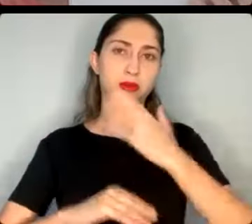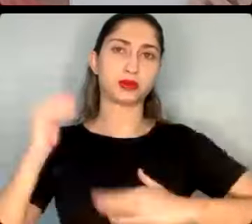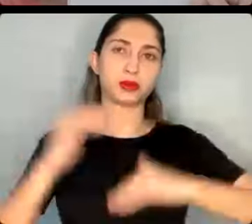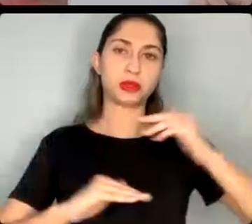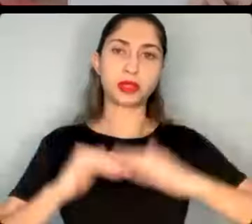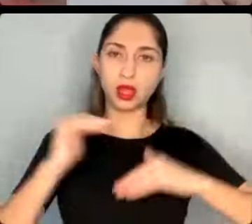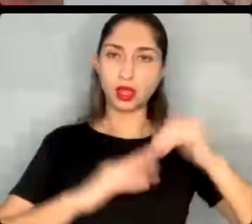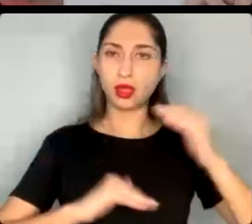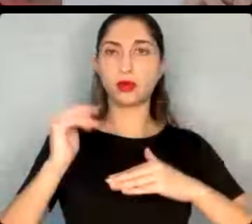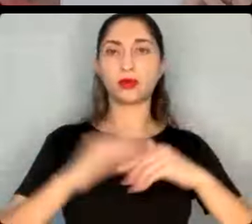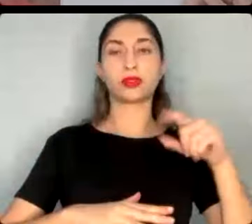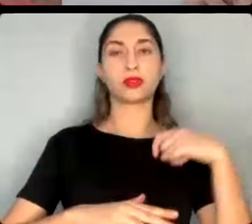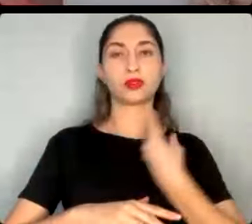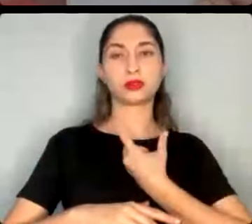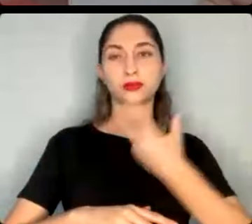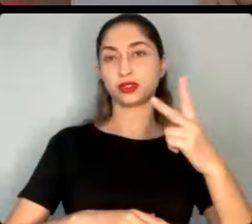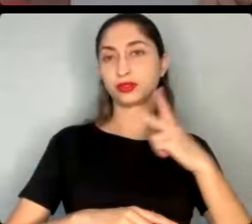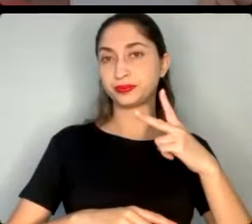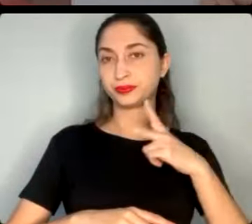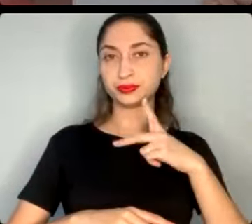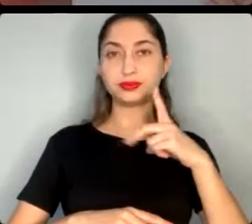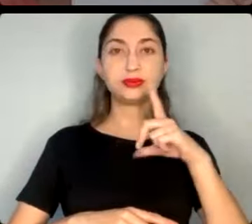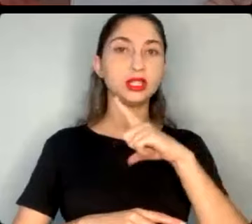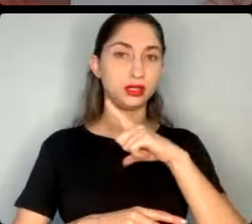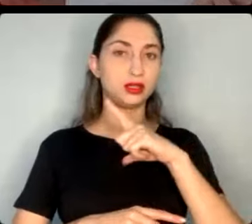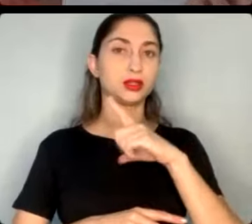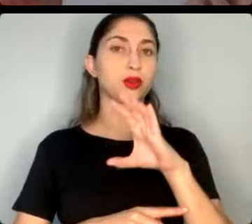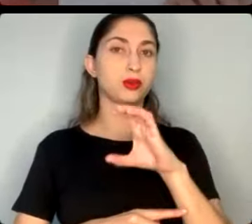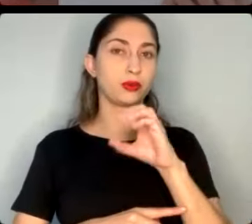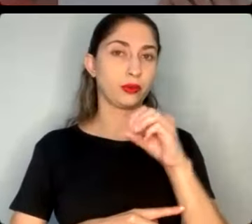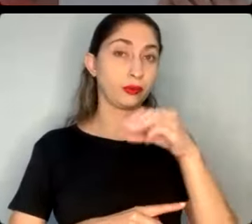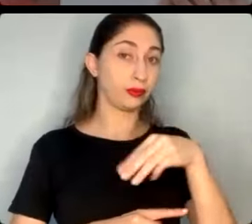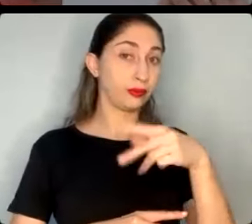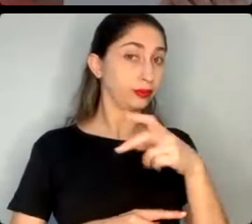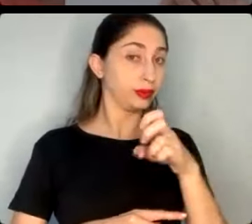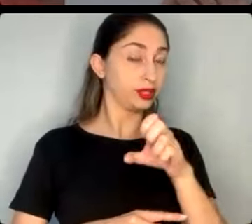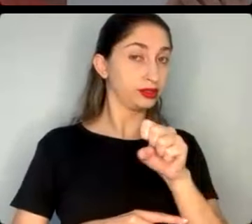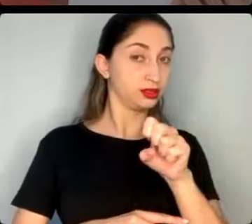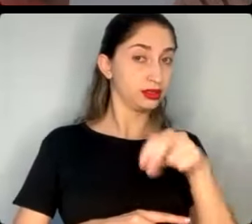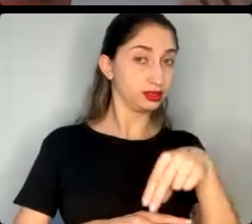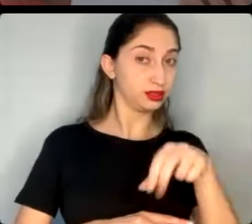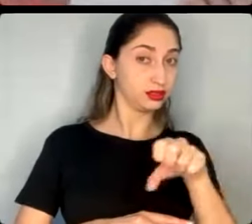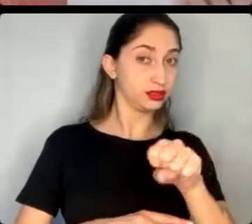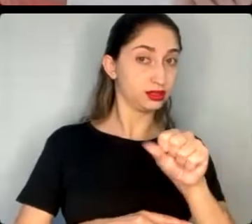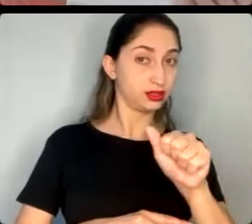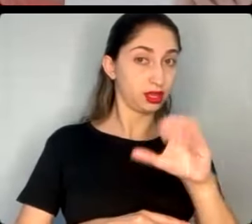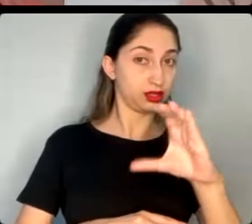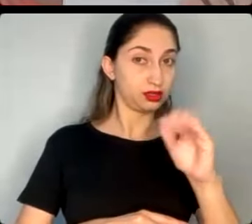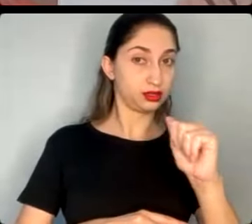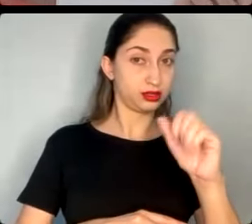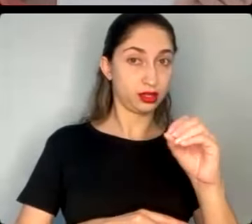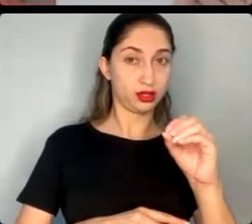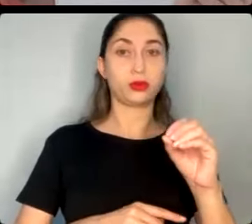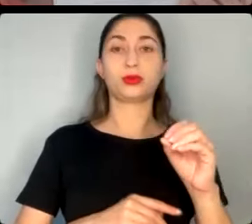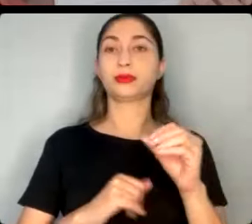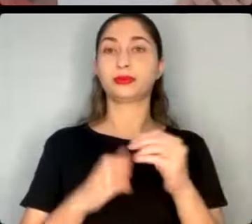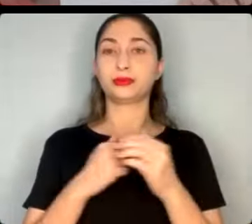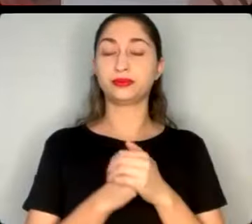como pessoal, essas compensações elas vão surgir. Mas quando você sente no seu corpo